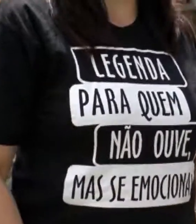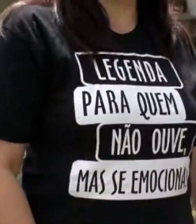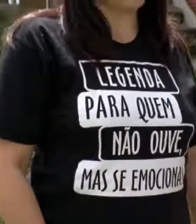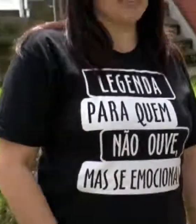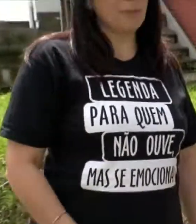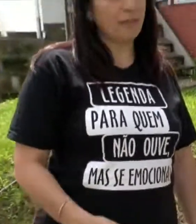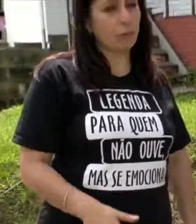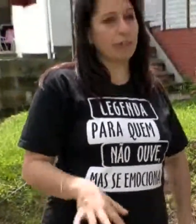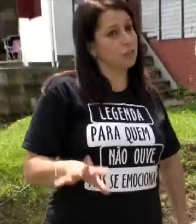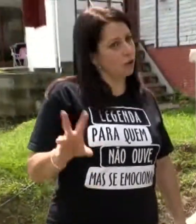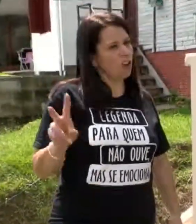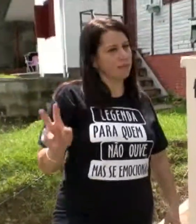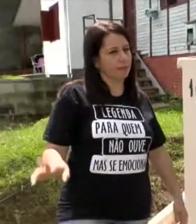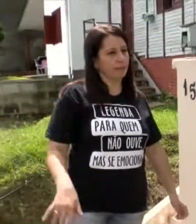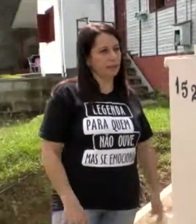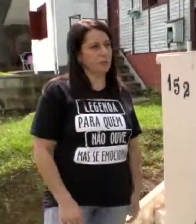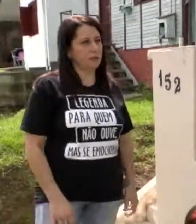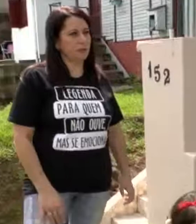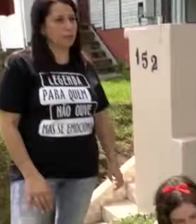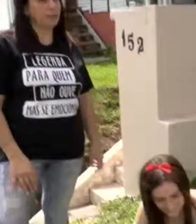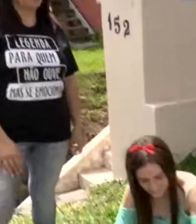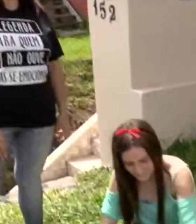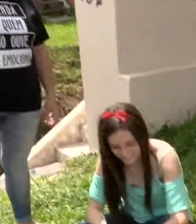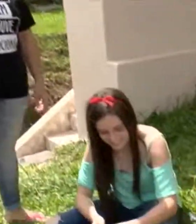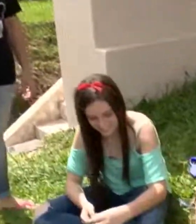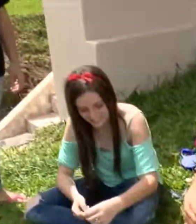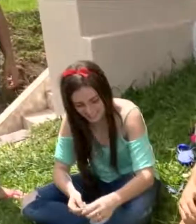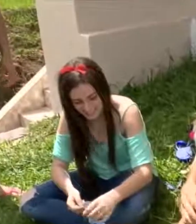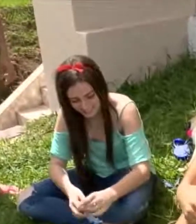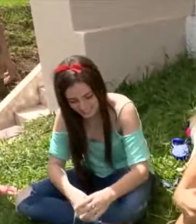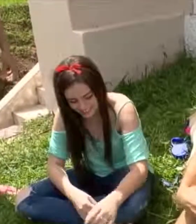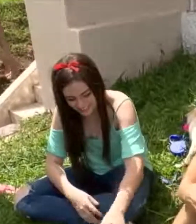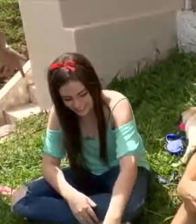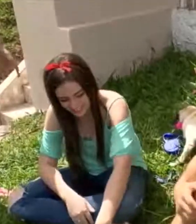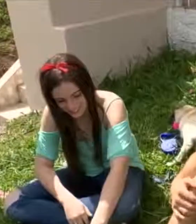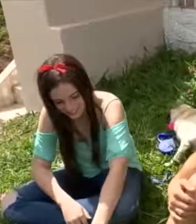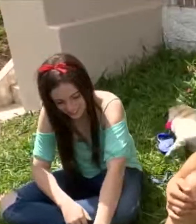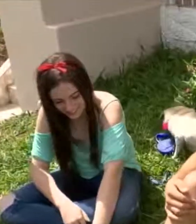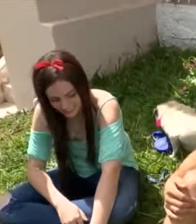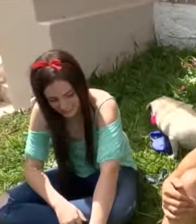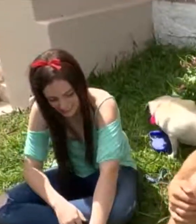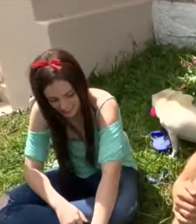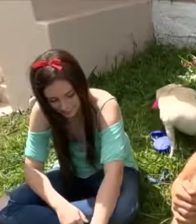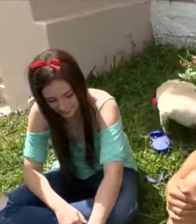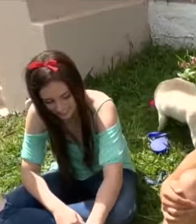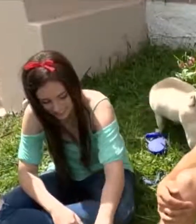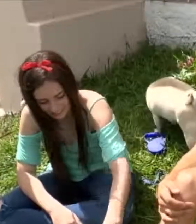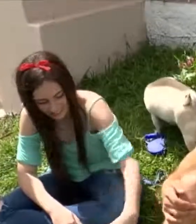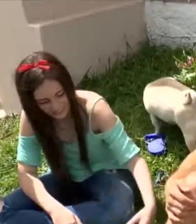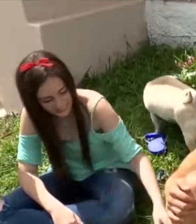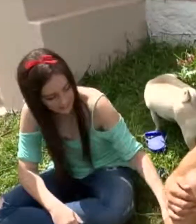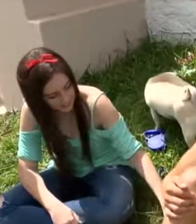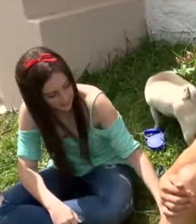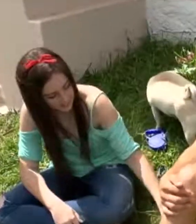é a Aline. Ela foi a primeira a aprender a língua de sinais. E fez isso logo que o Andrei nasceu.